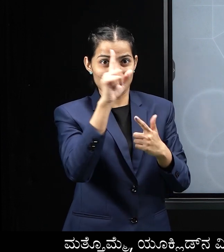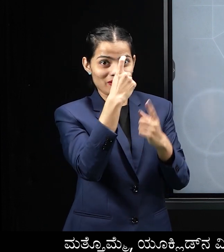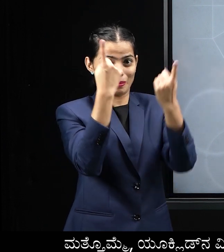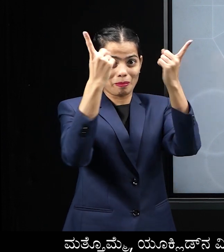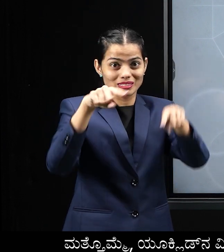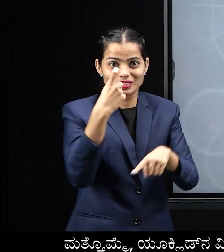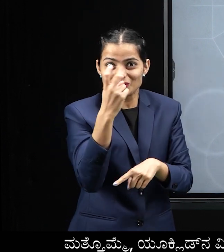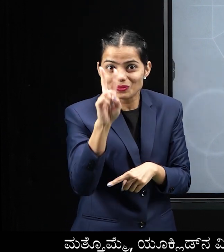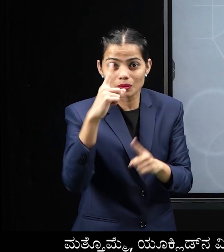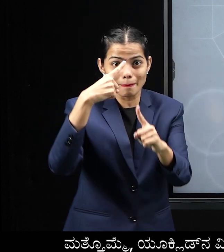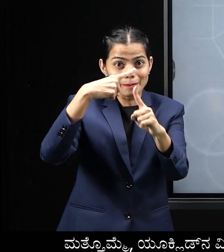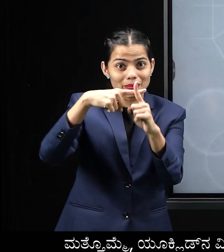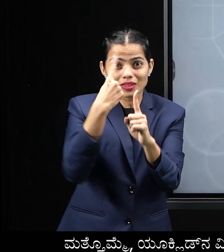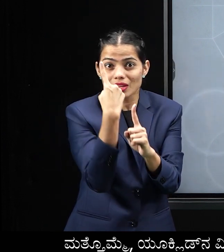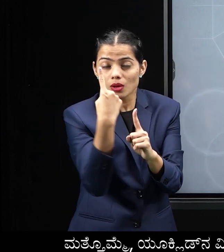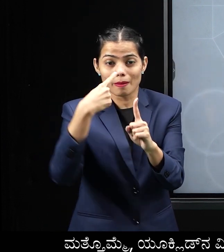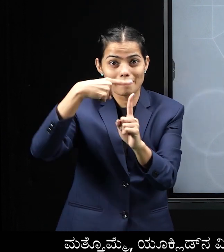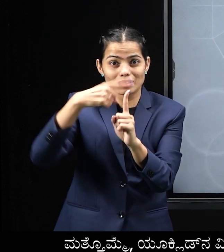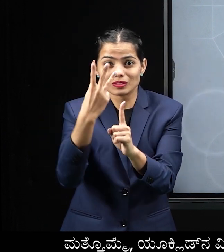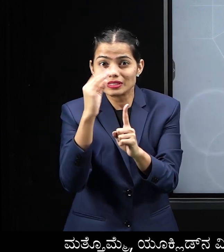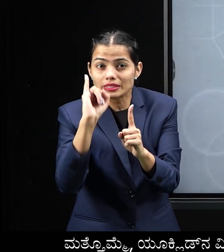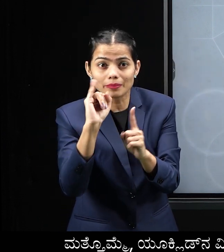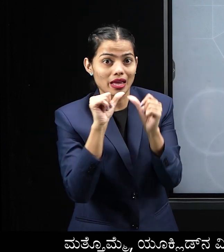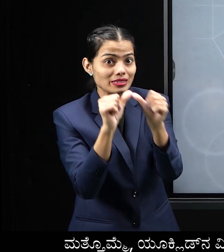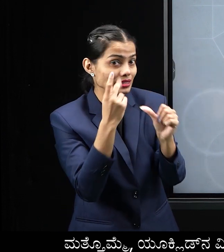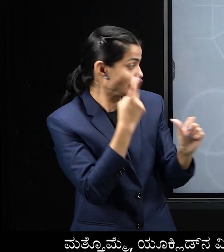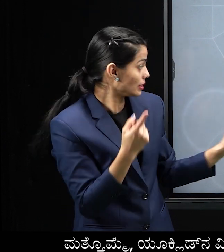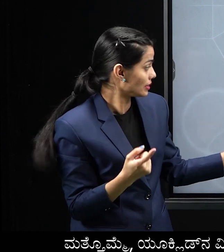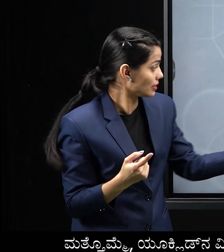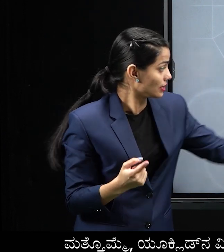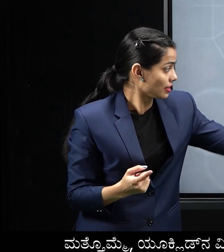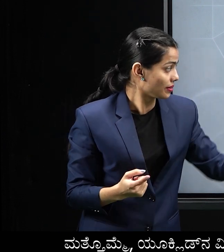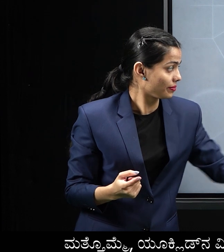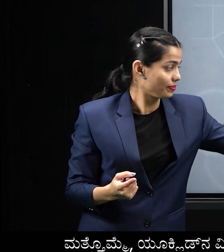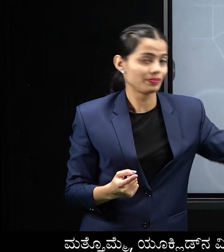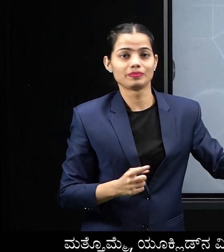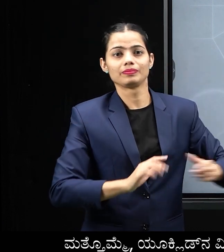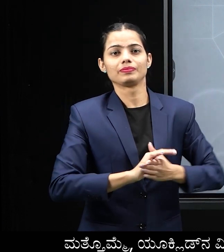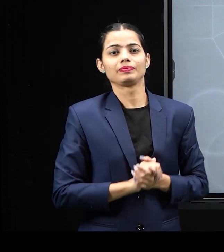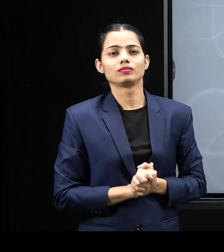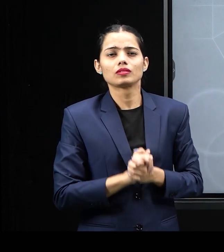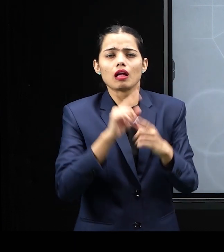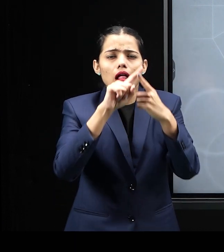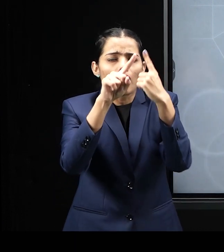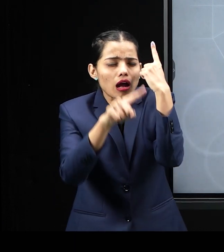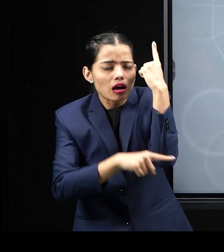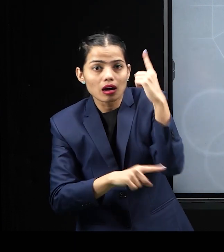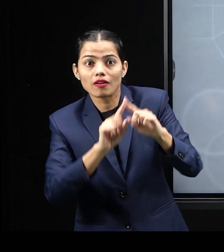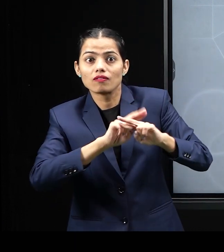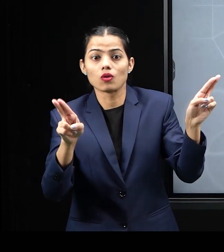108 72 ಇಂಟು 1 ಪ್ಲಸ್ 36 ಅನ್ನು ಅನ್ವಯಿಸುವುದು. ಉಳಿದವು 36